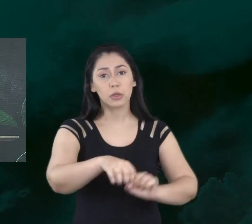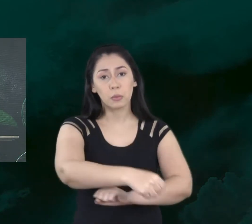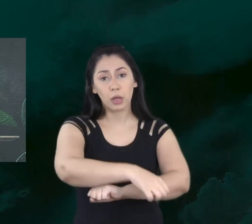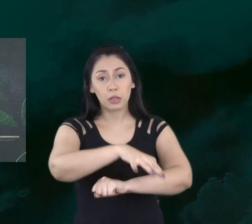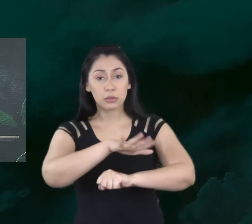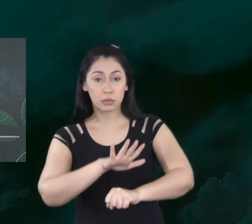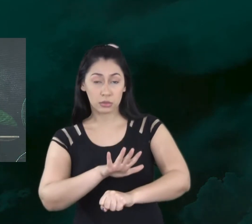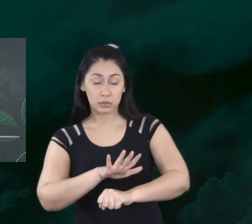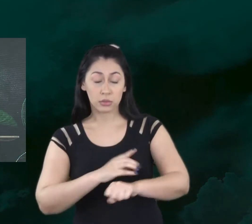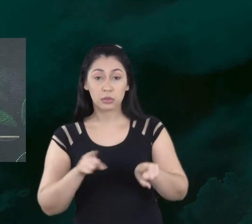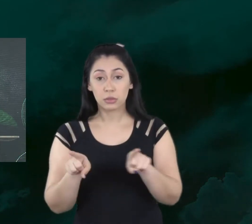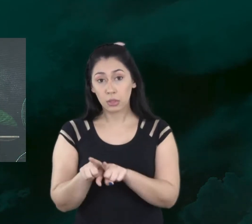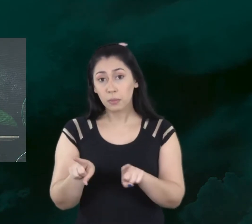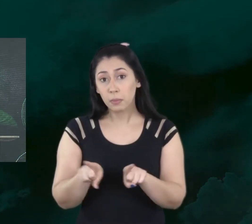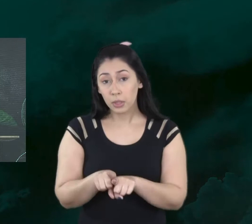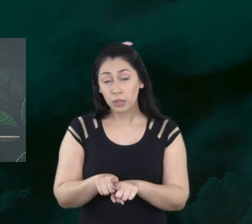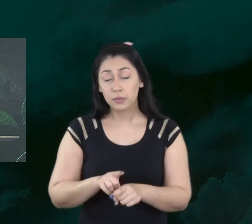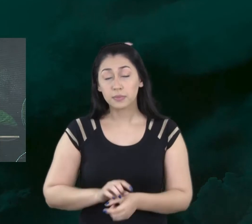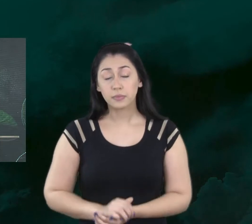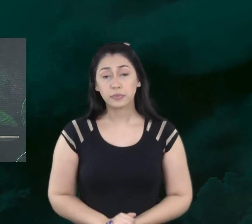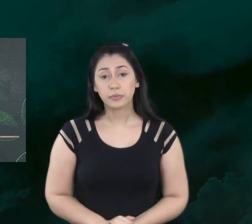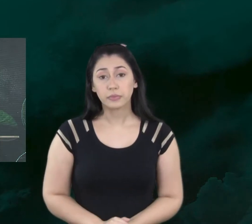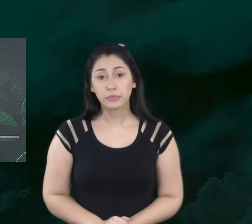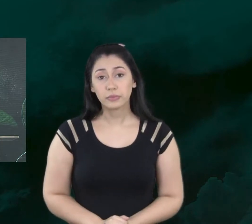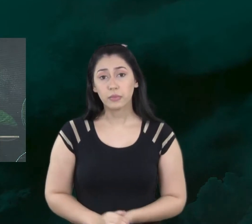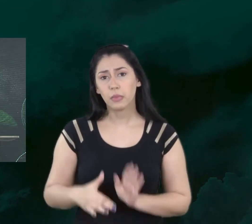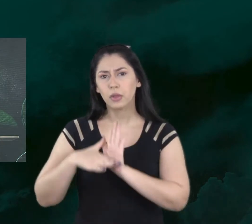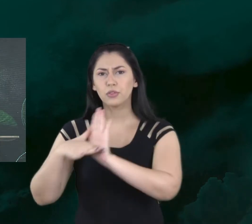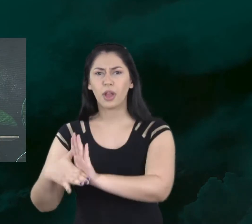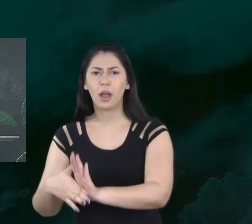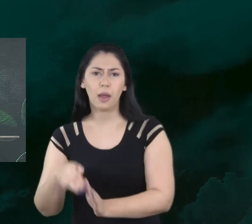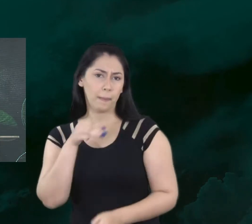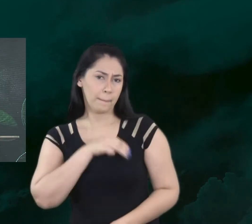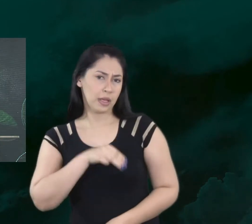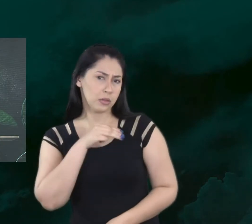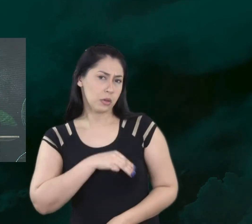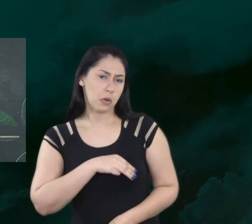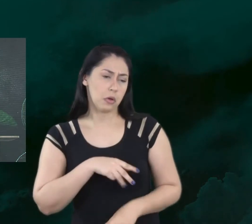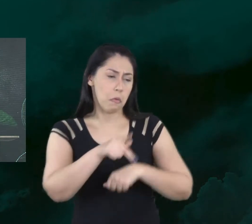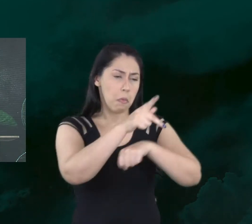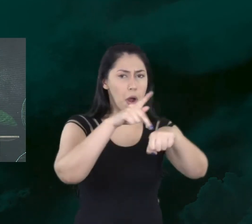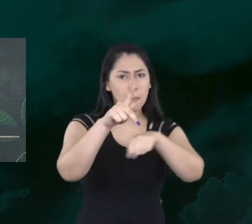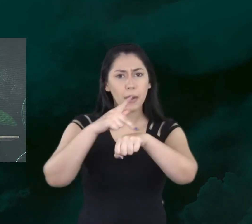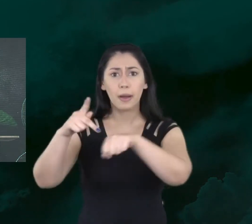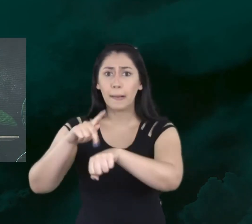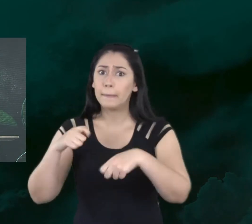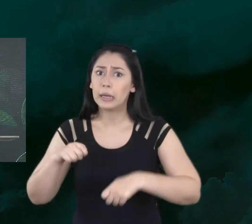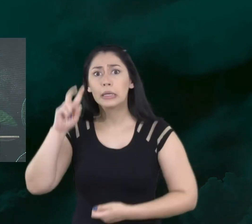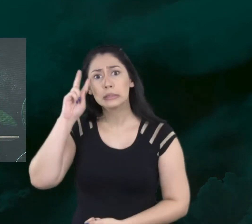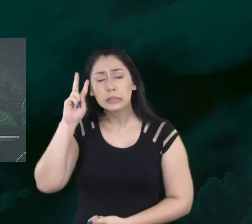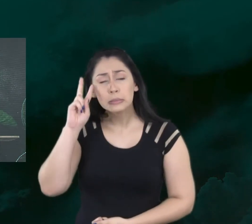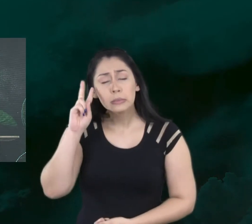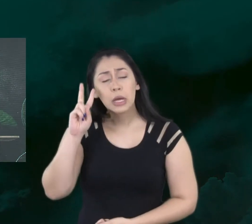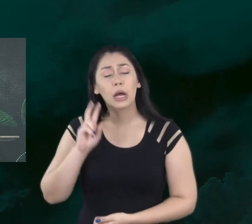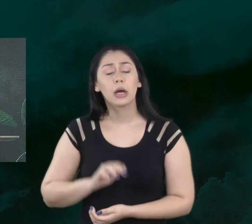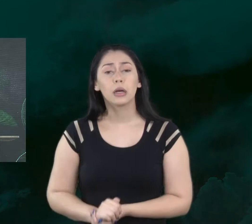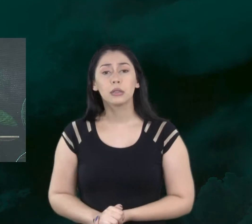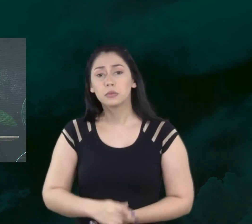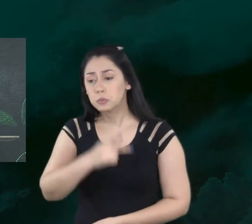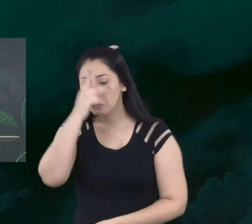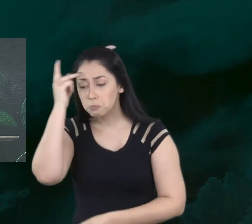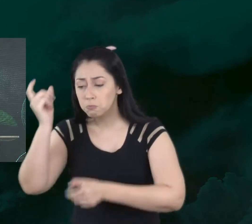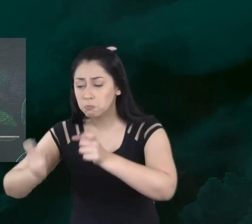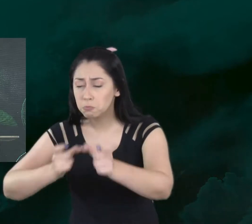minha, quanto para missões no exterior. Se lembrem dos nossos obreiros ali no exterior, em cada